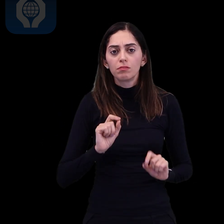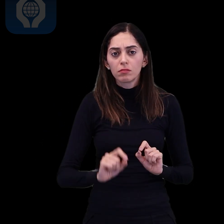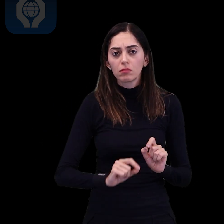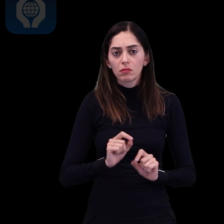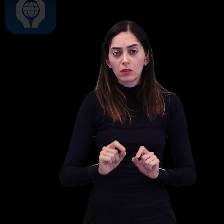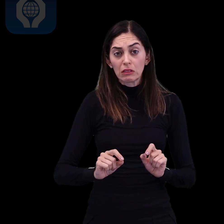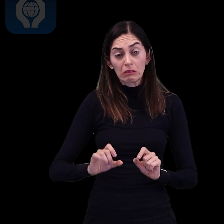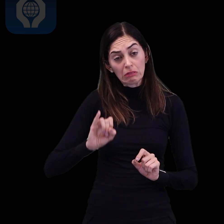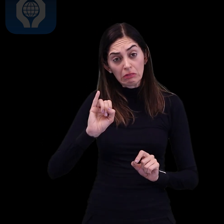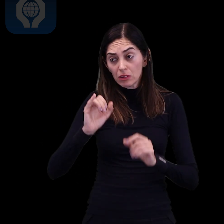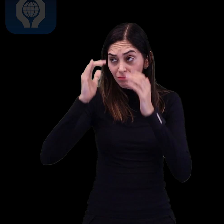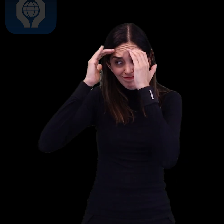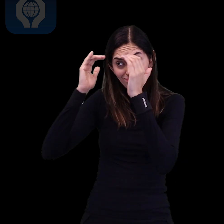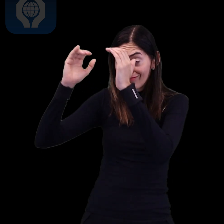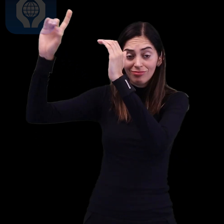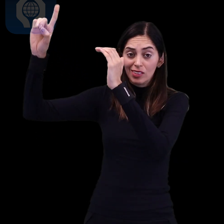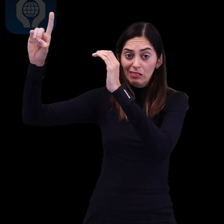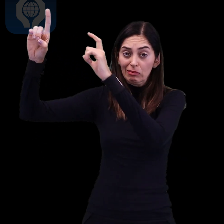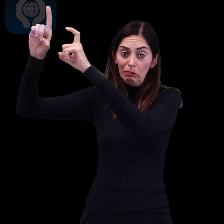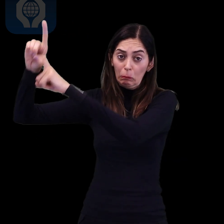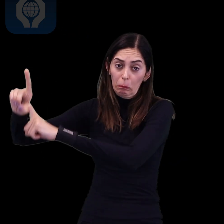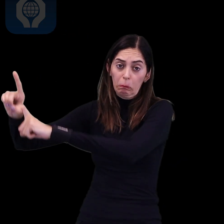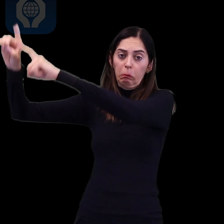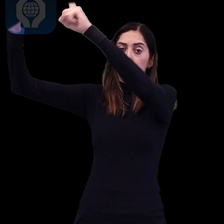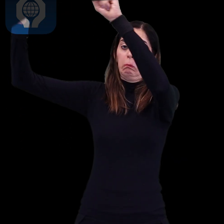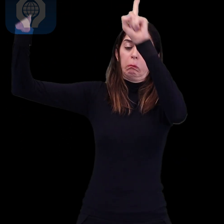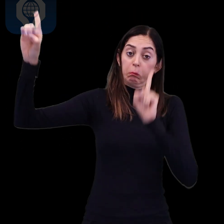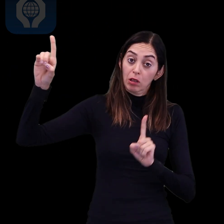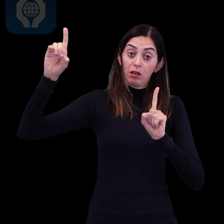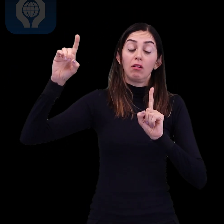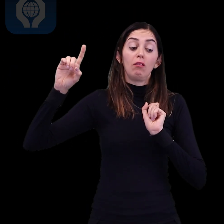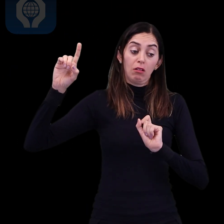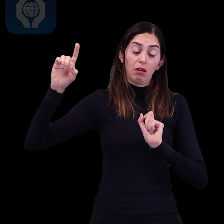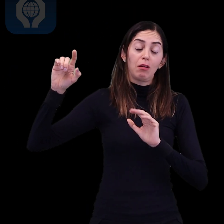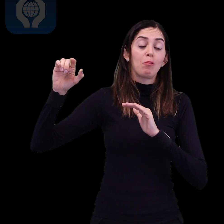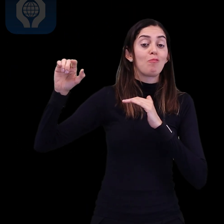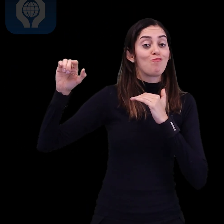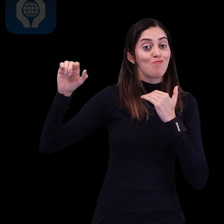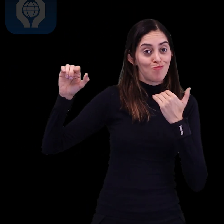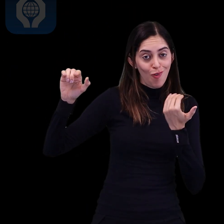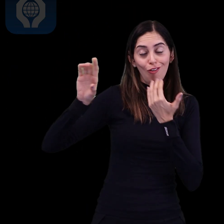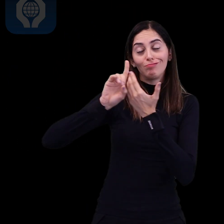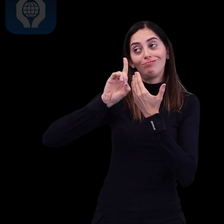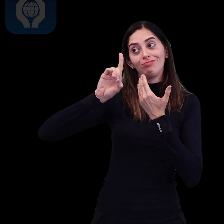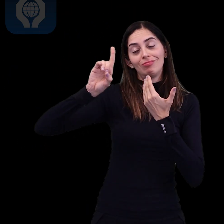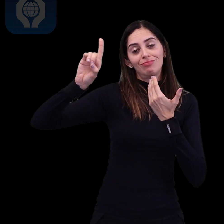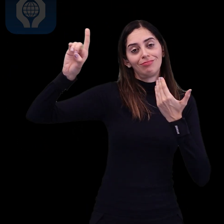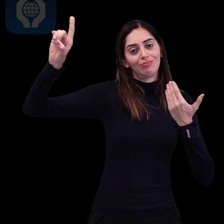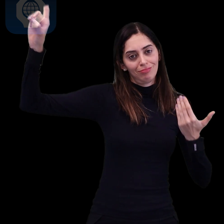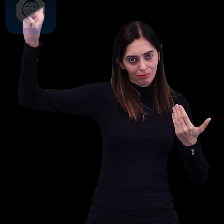e quisesse ser independente de Deus, então o resultado seria a morte, separação de